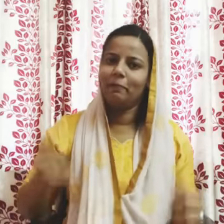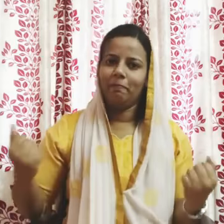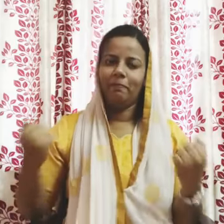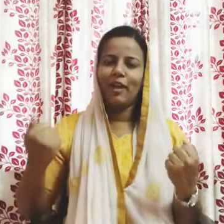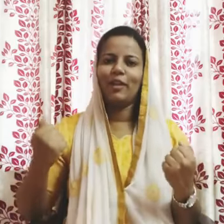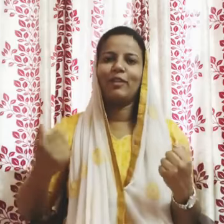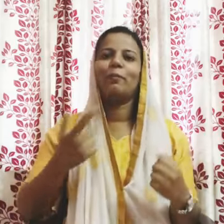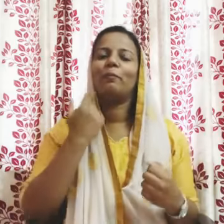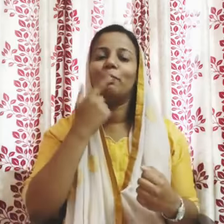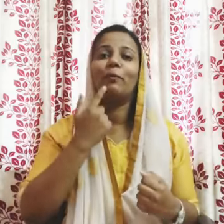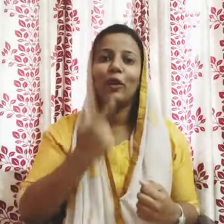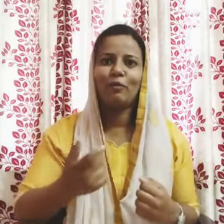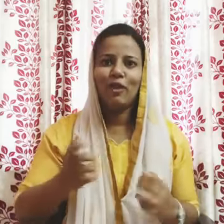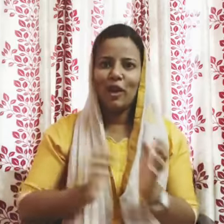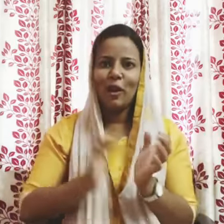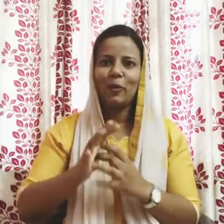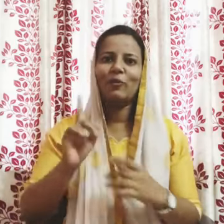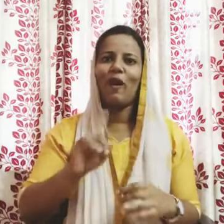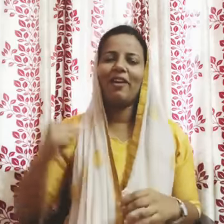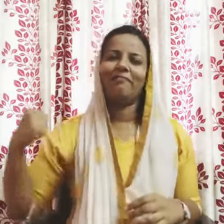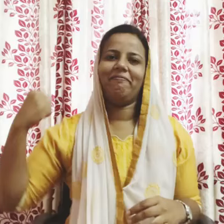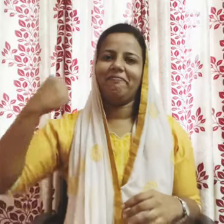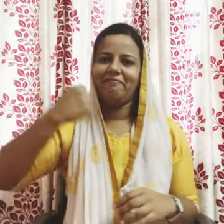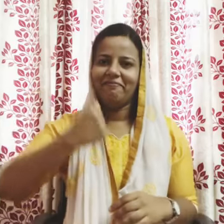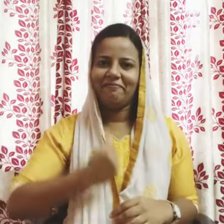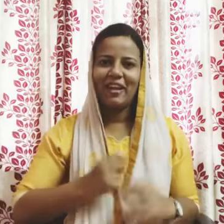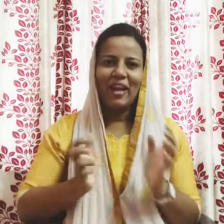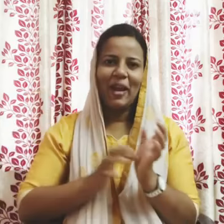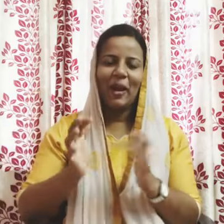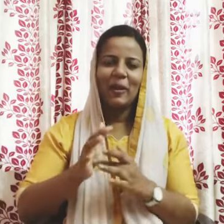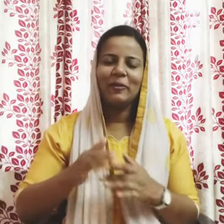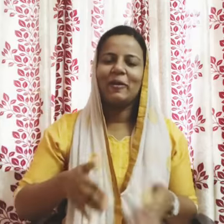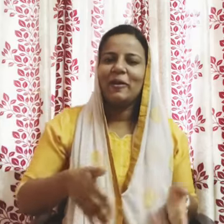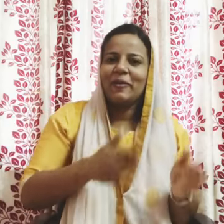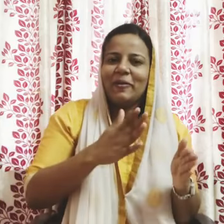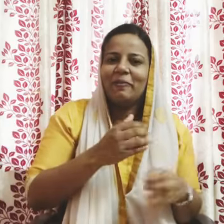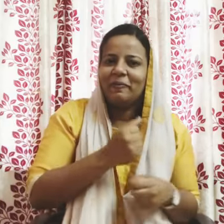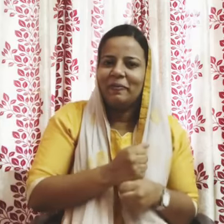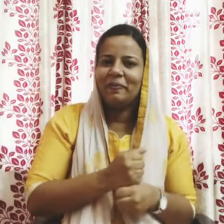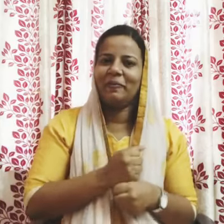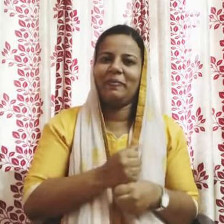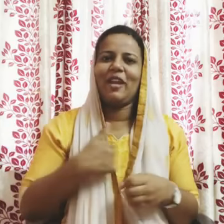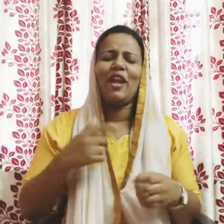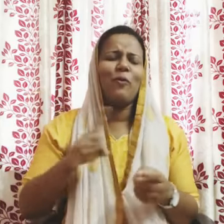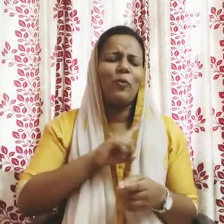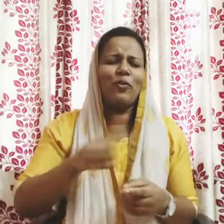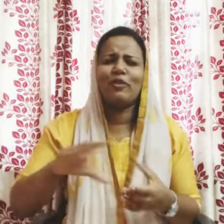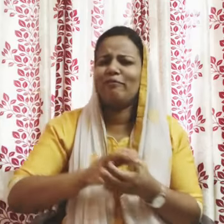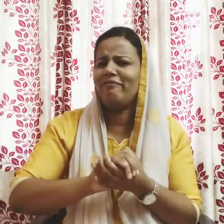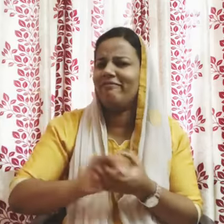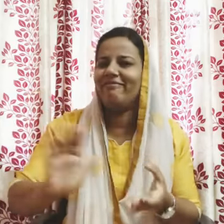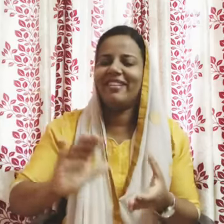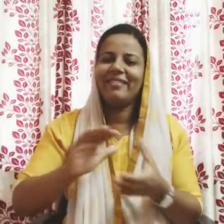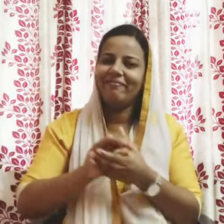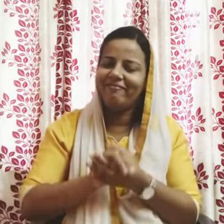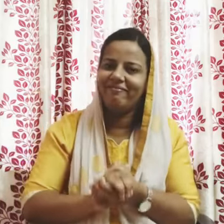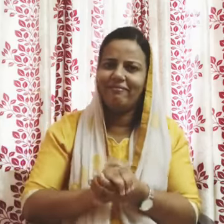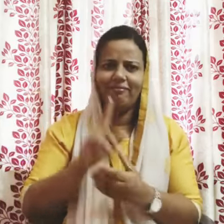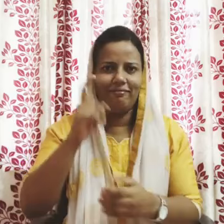അവർ ധൈര്യത്തോടെ പറയും, എന്റെ കർത്താവ് എനിക്ക് പരിചയം, എന്റെ കർത്താവ് എനിക്ക് മറവിടമാണ്, അവൻ എന്നെ ഒരു നാളും കൈവിടുകയില്ല. അത് തിരിച്ചറിയണം,